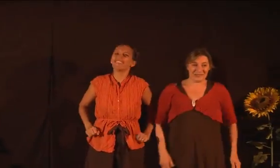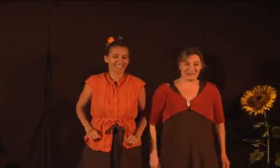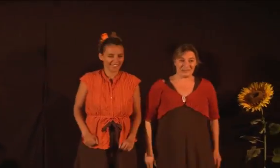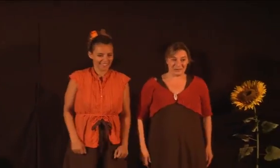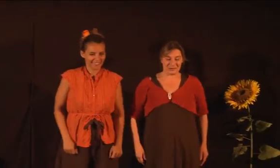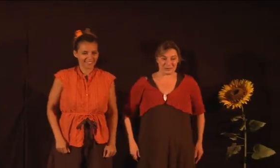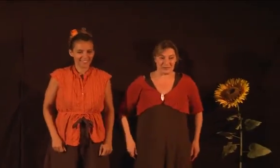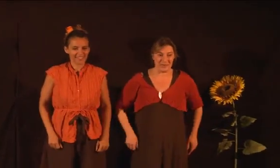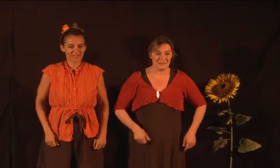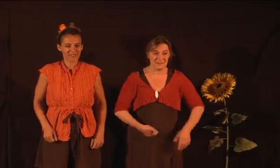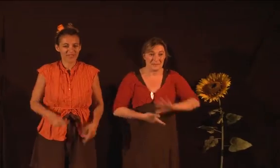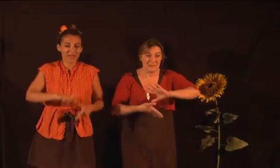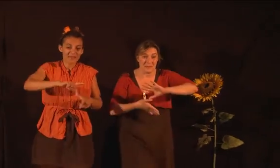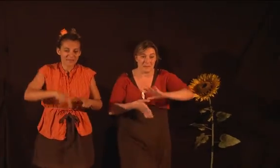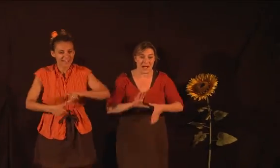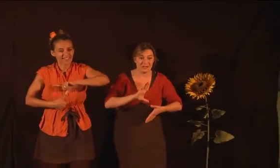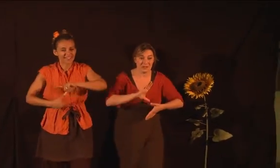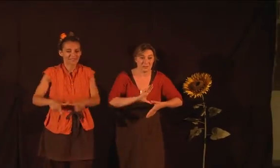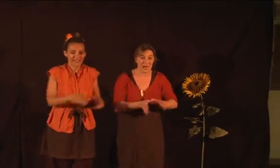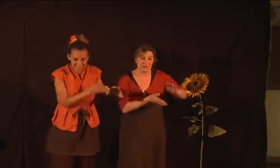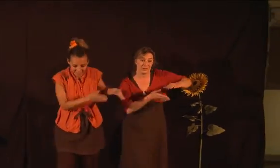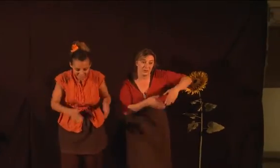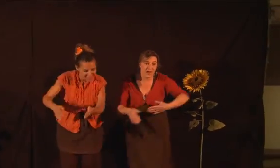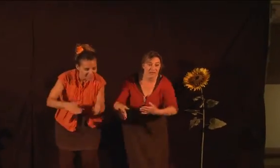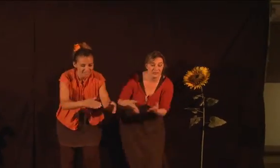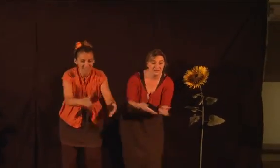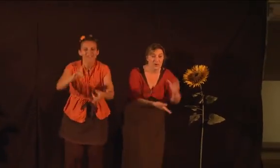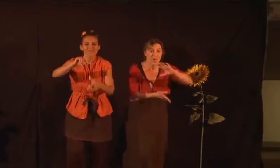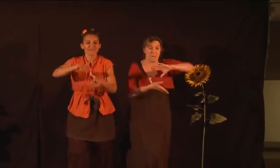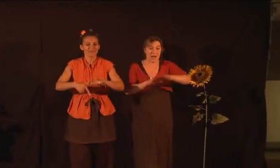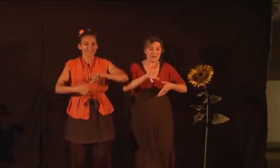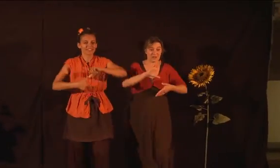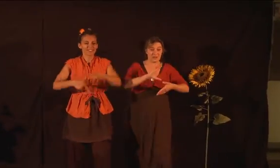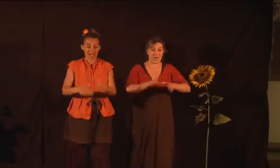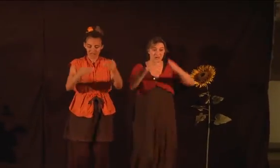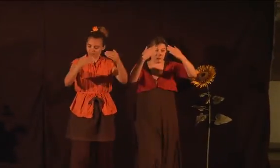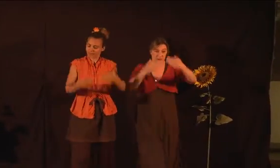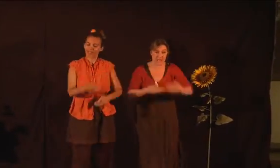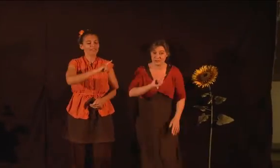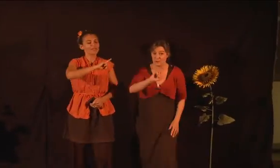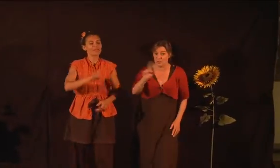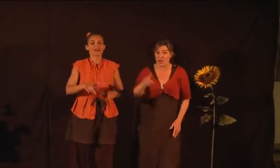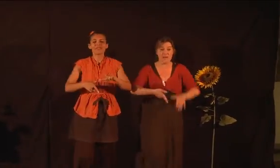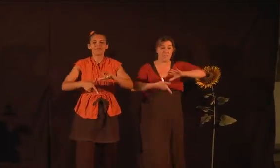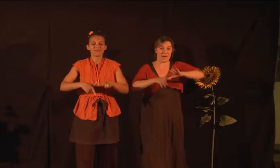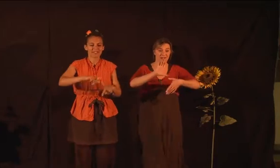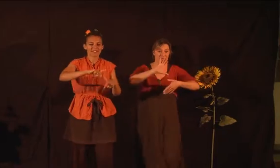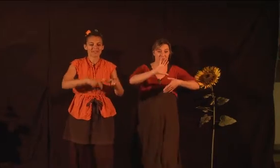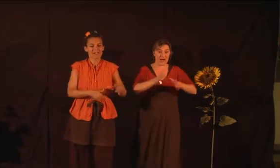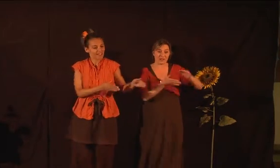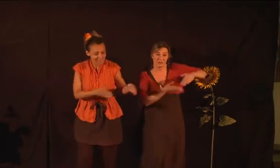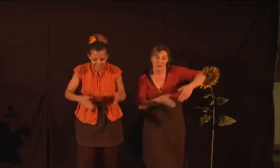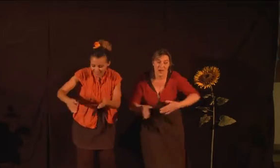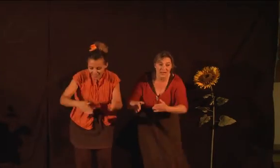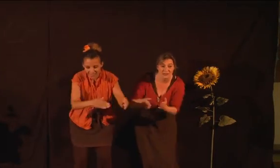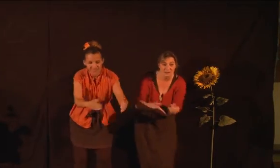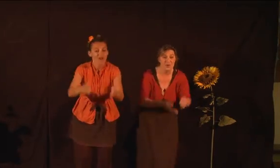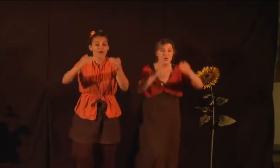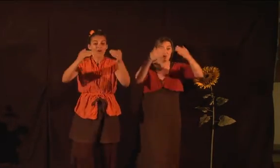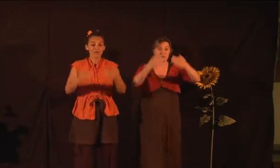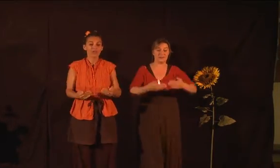Et elle continue son chemin. La langue des signes, encore peu connue du grand public. La langue des signes, c'est la langue qu'utilisent les sourds,